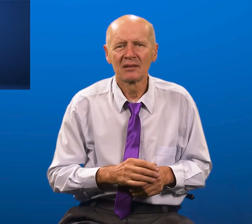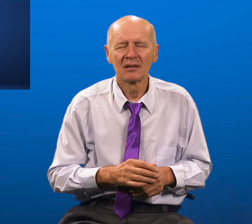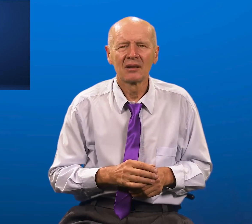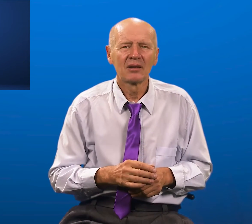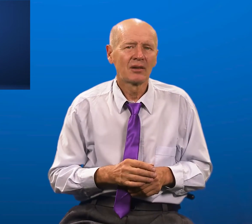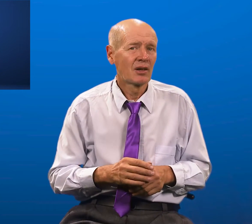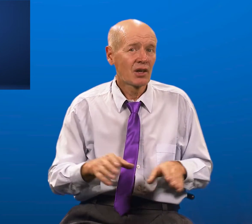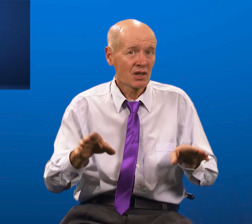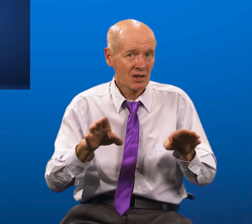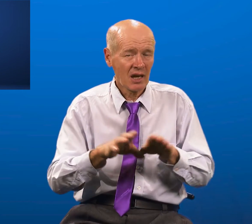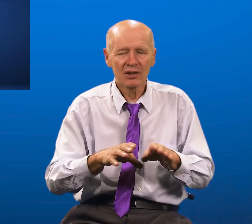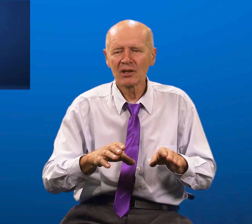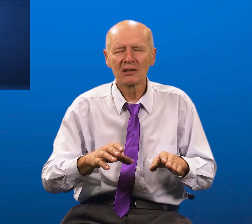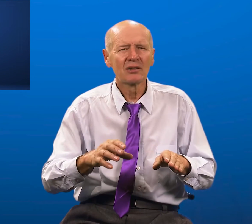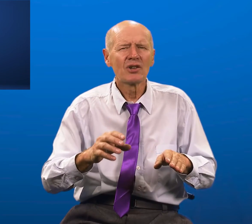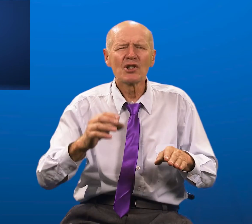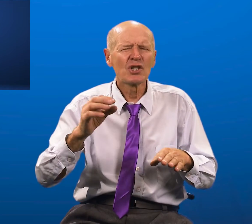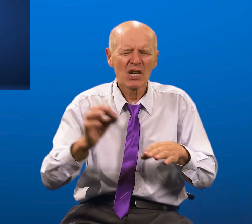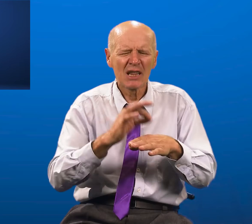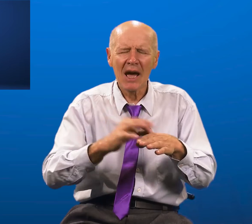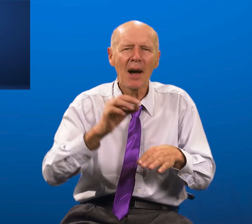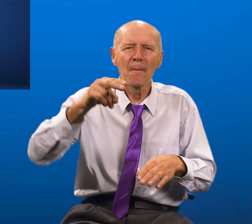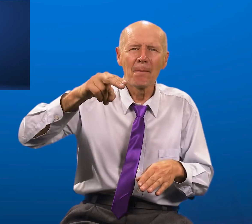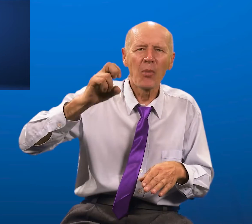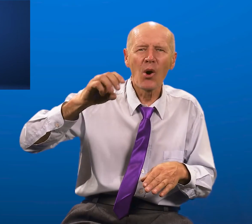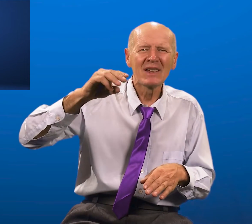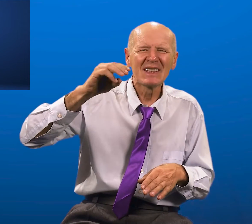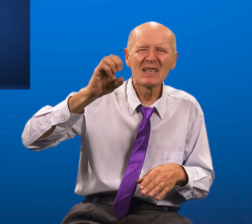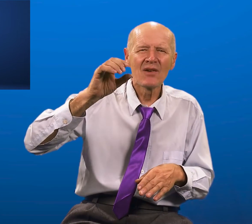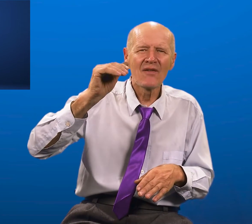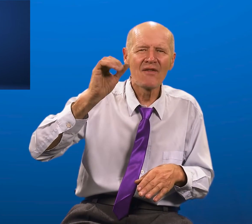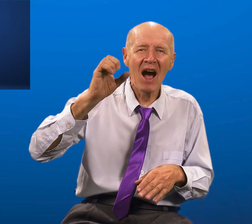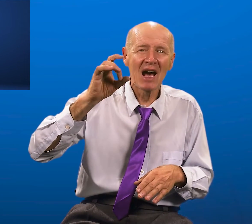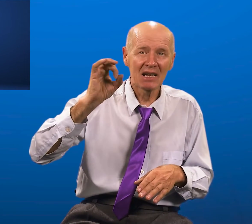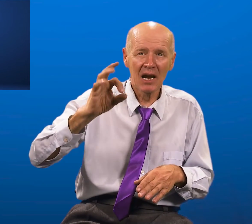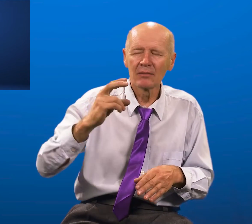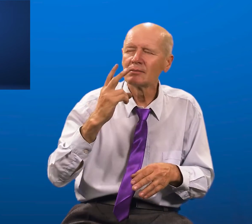же самое, что жена Потифара, она обратила взоры на Иосифа,